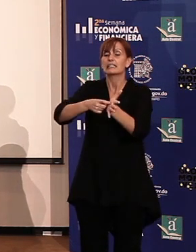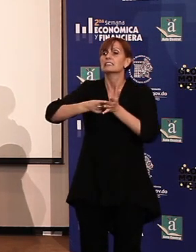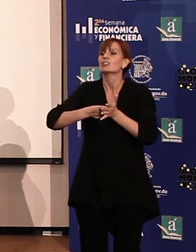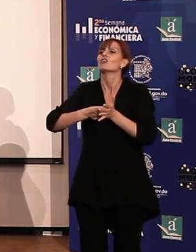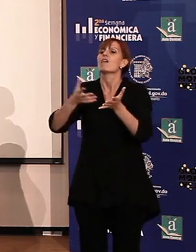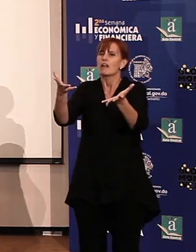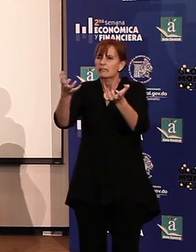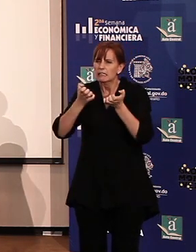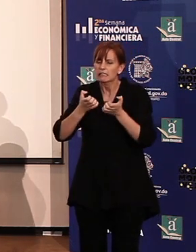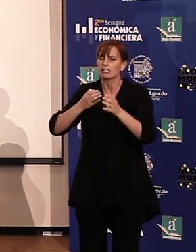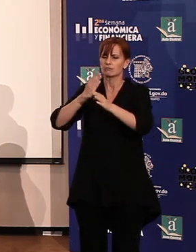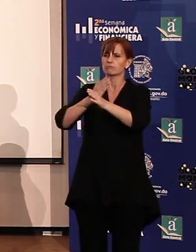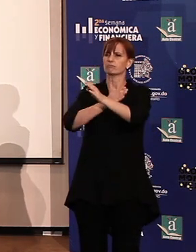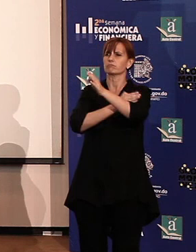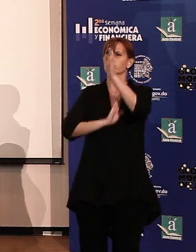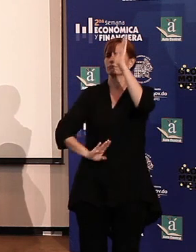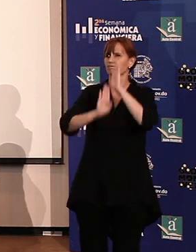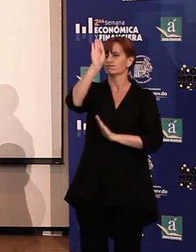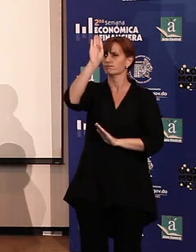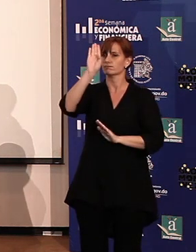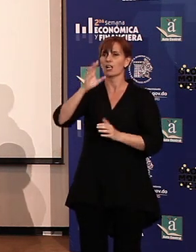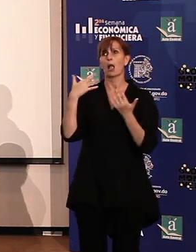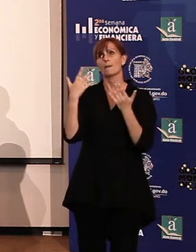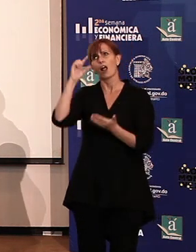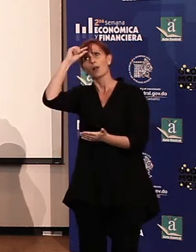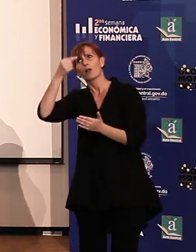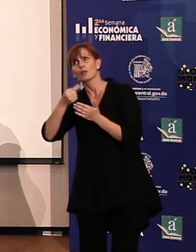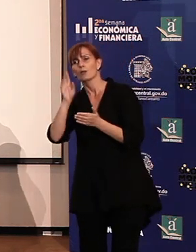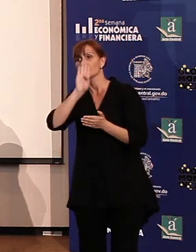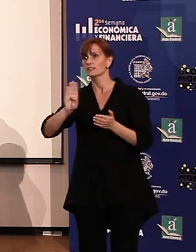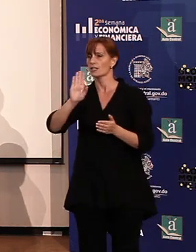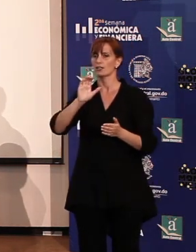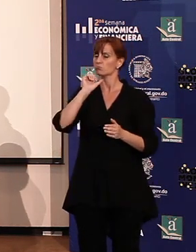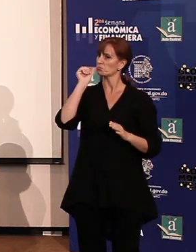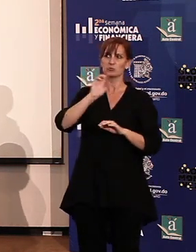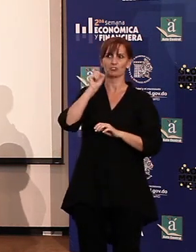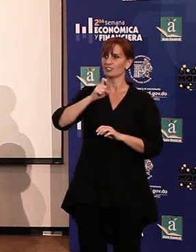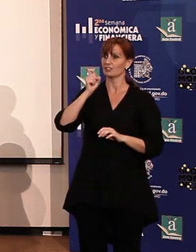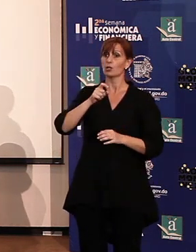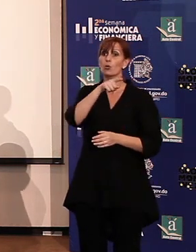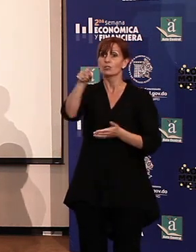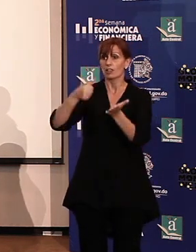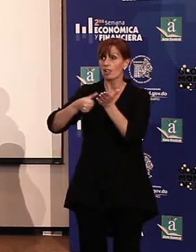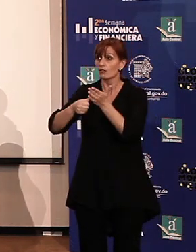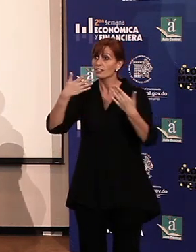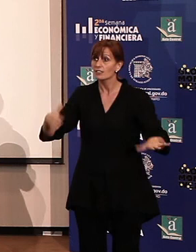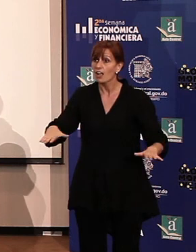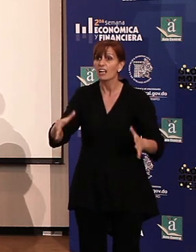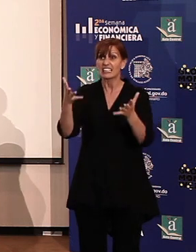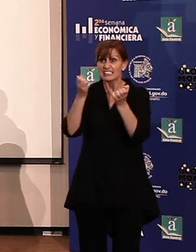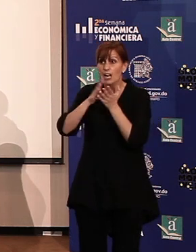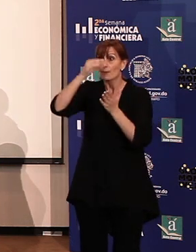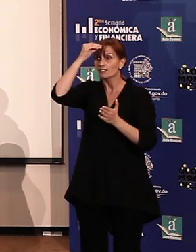decir ah que yo voy a esperar va a ser bachiller no no no si tú tienes cédula y deseo de aprender puedes inscribirte lo que les quería decir